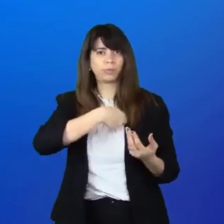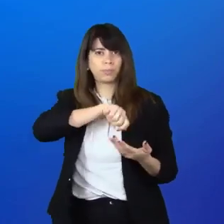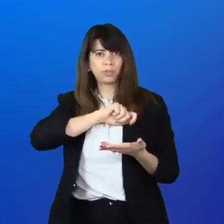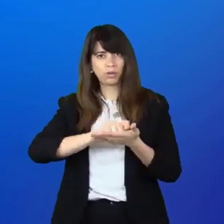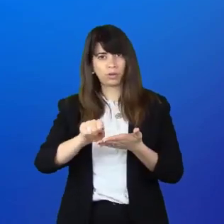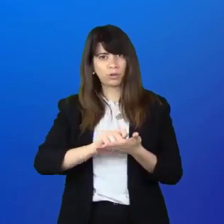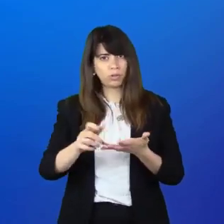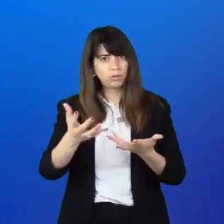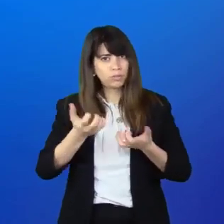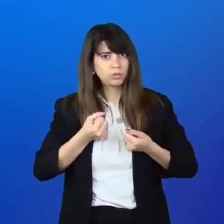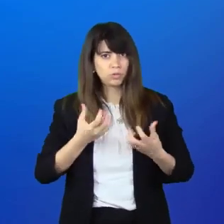ayudó mucho el español también.